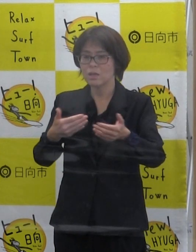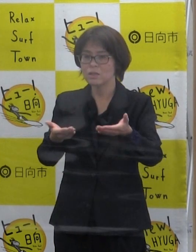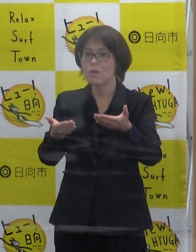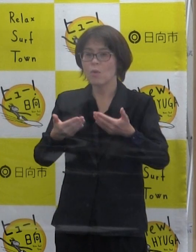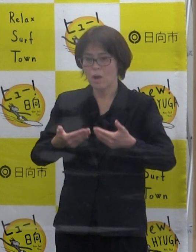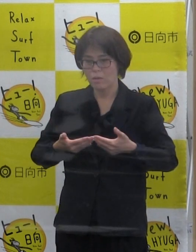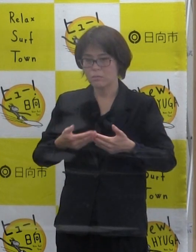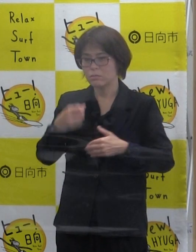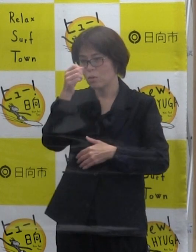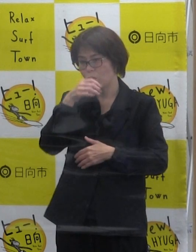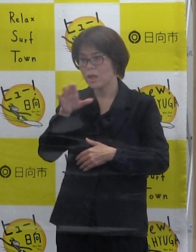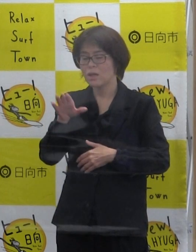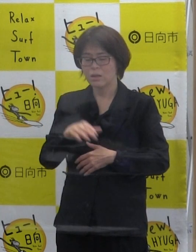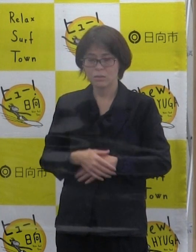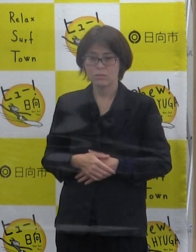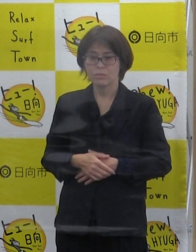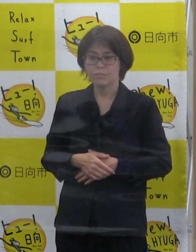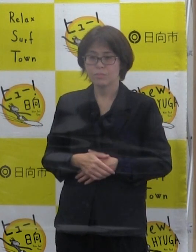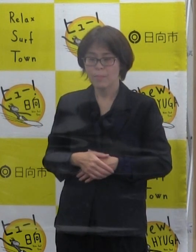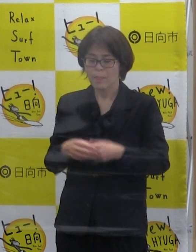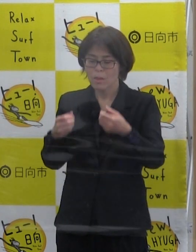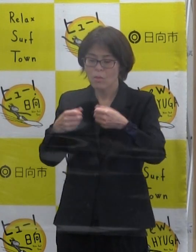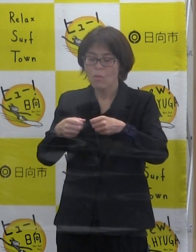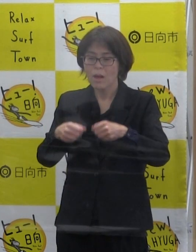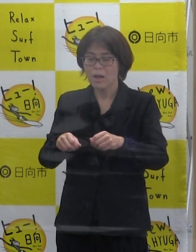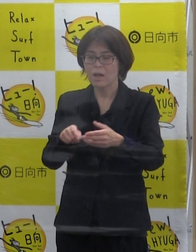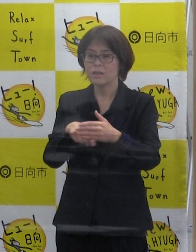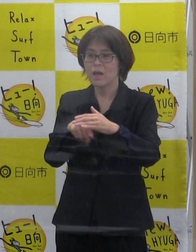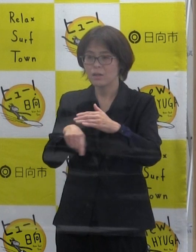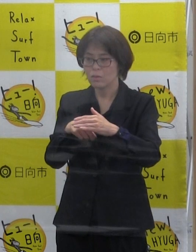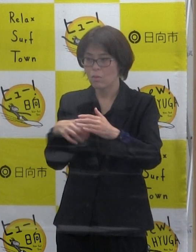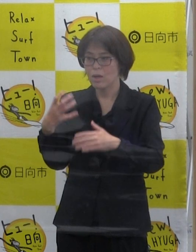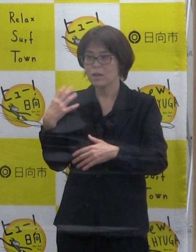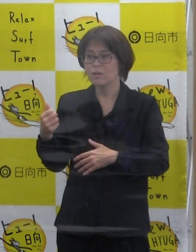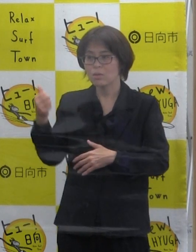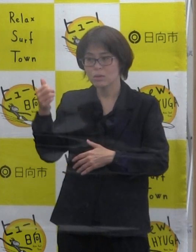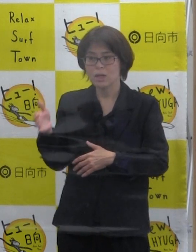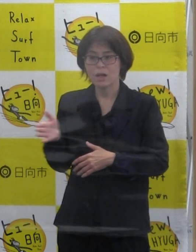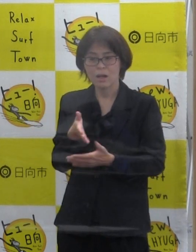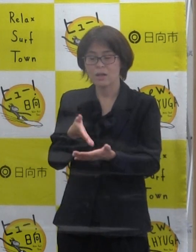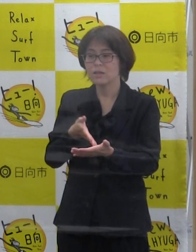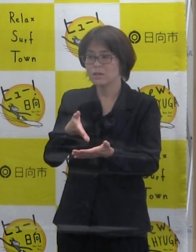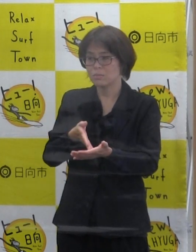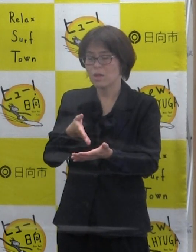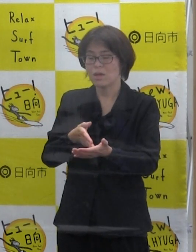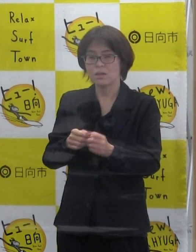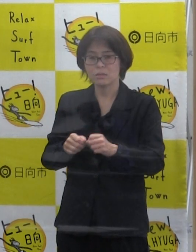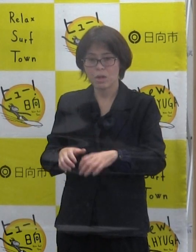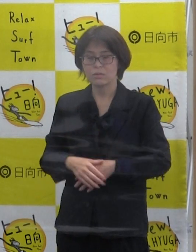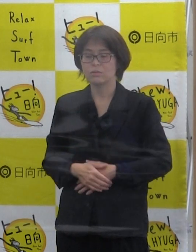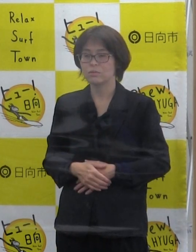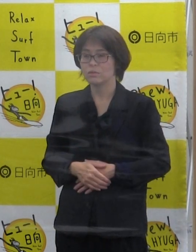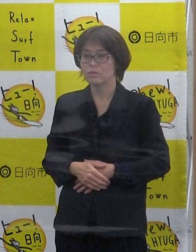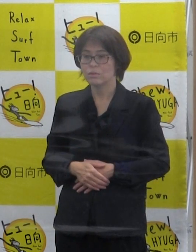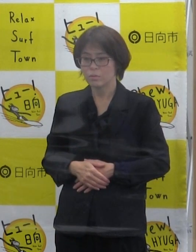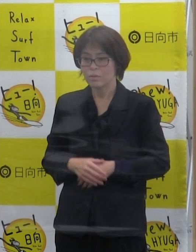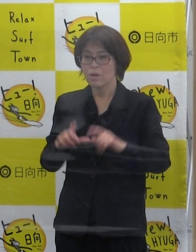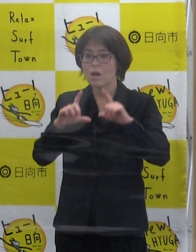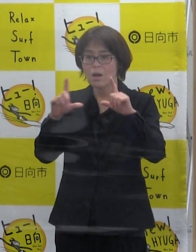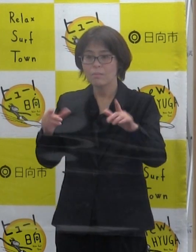なっております。詳細につきましては担当課より説明をさせていただきたいと思います。